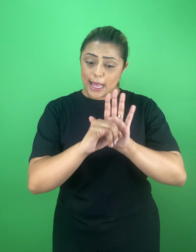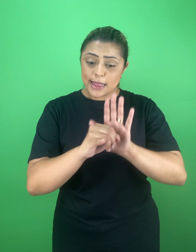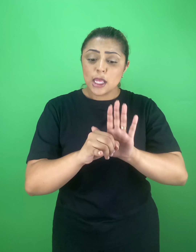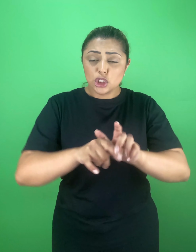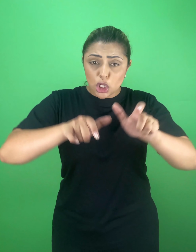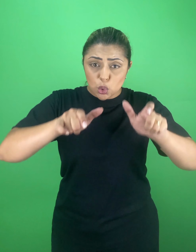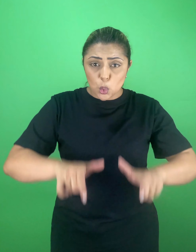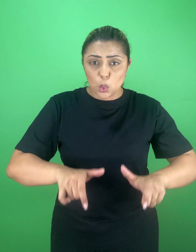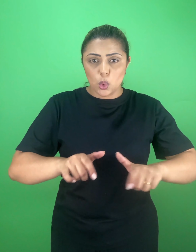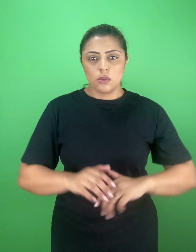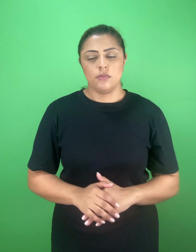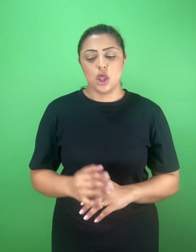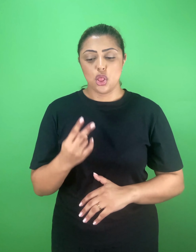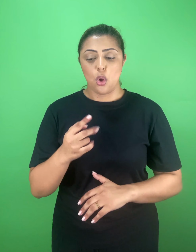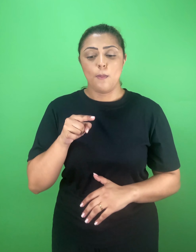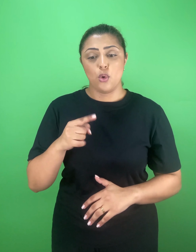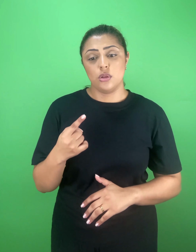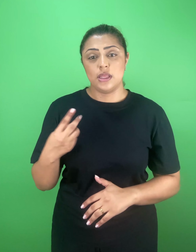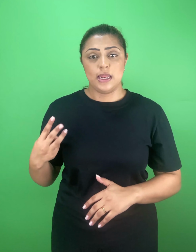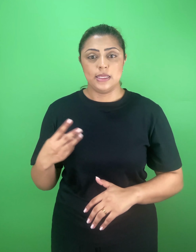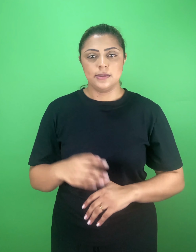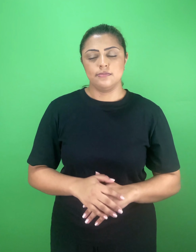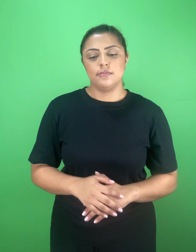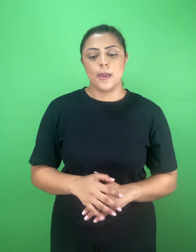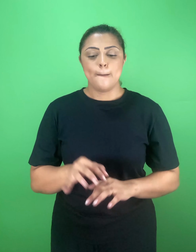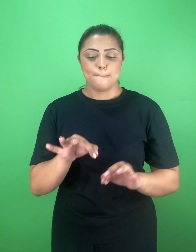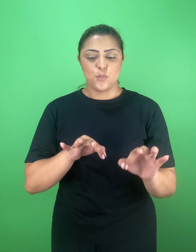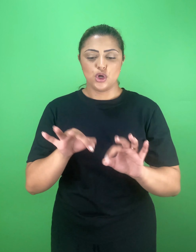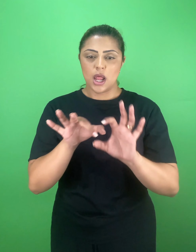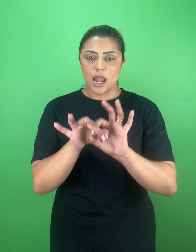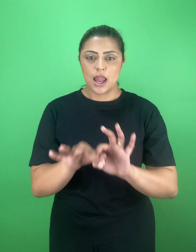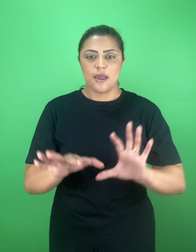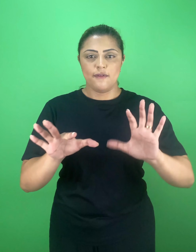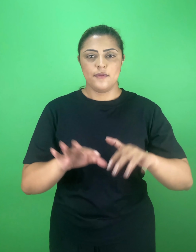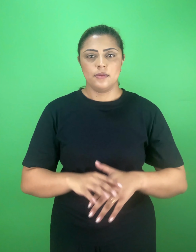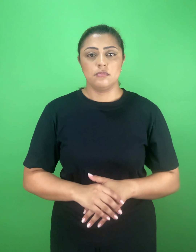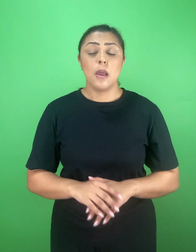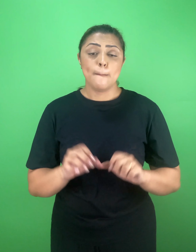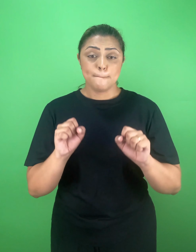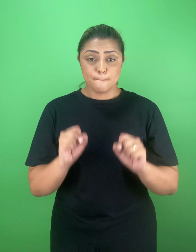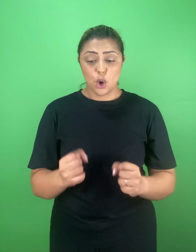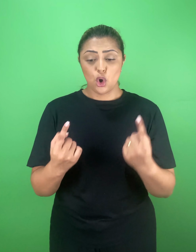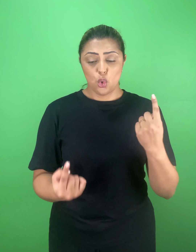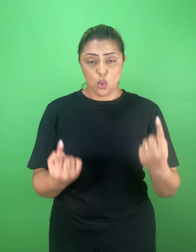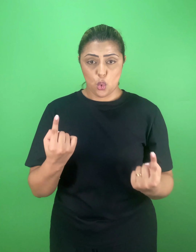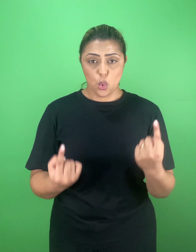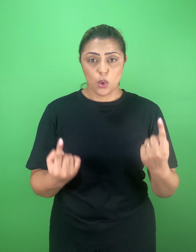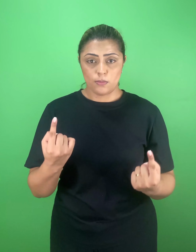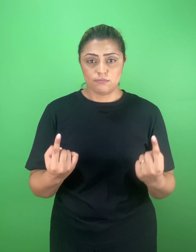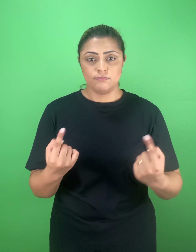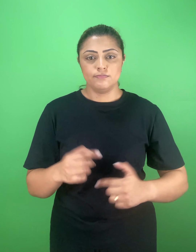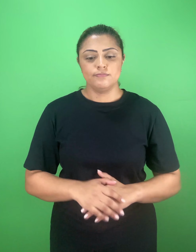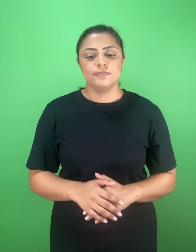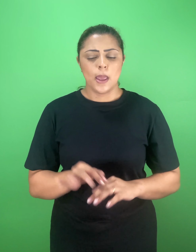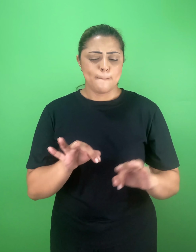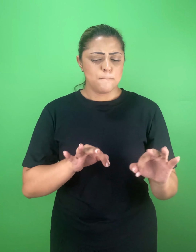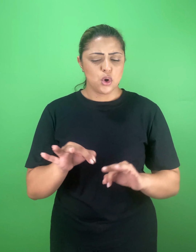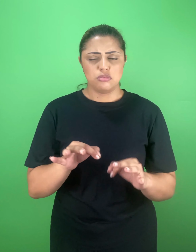2. 13. Projetos livres Podem concorrer nesta categoria projetos de qualquer linguagem